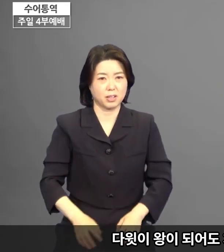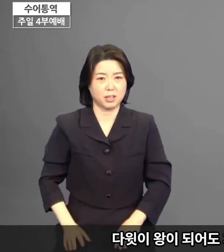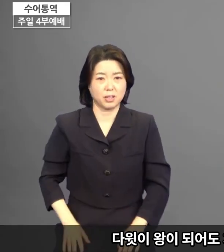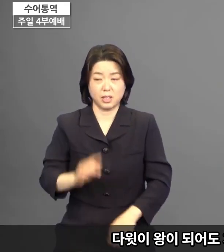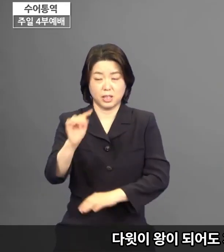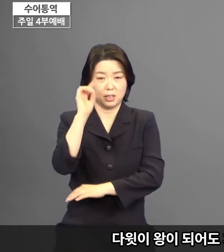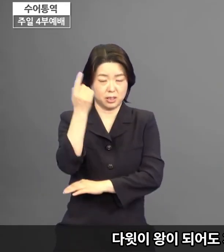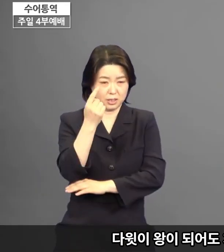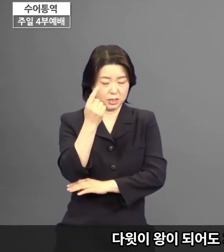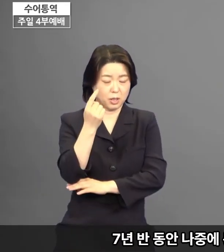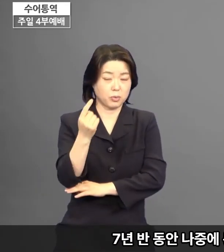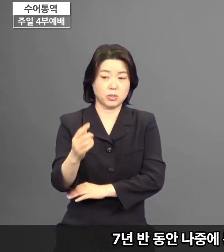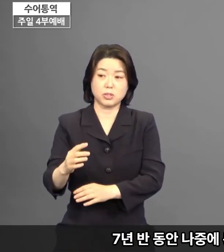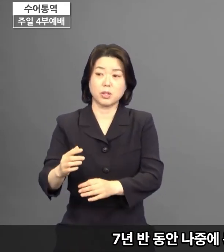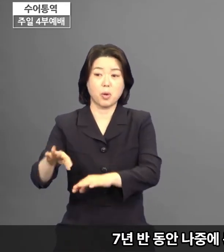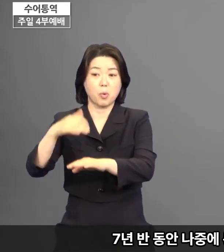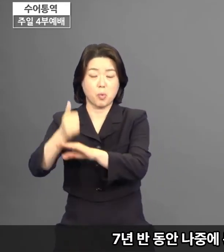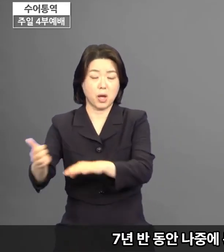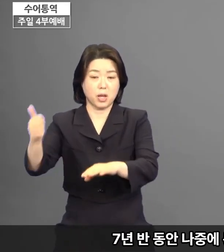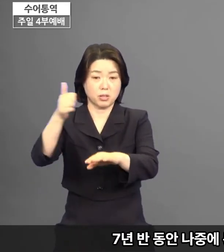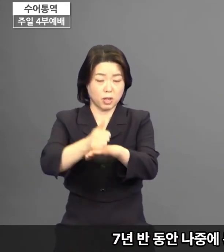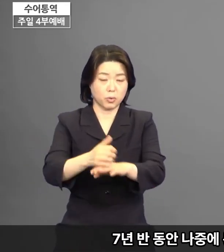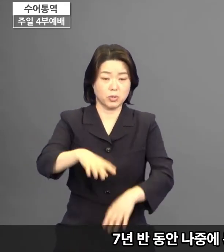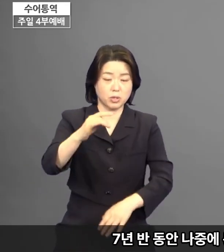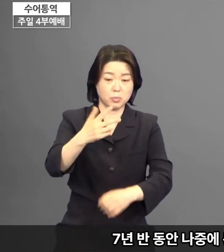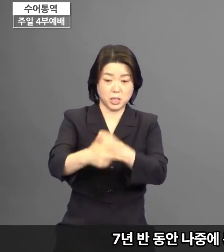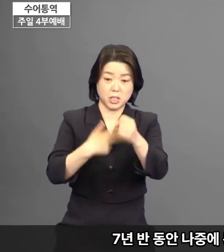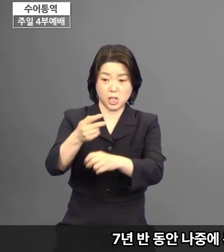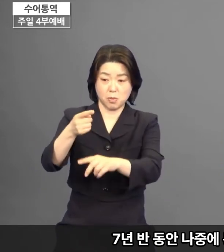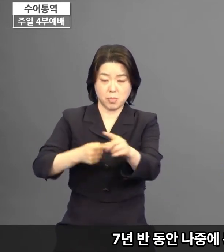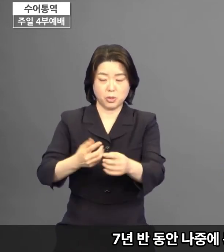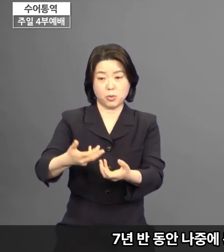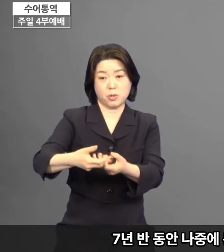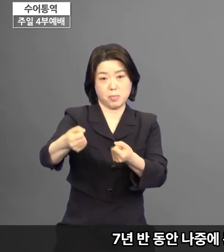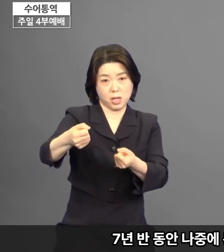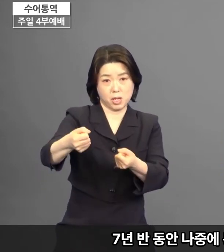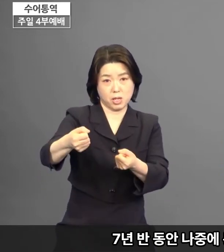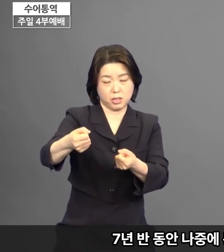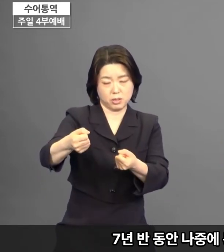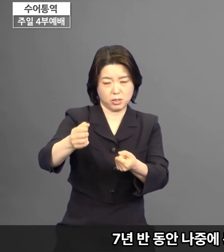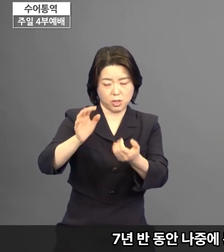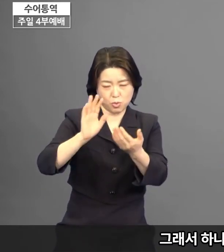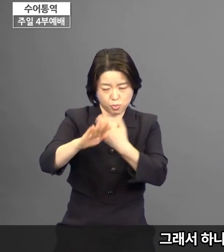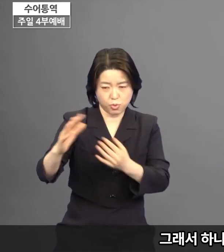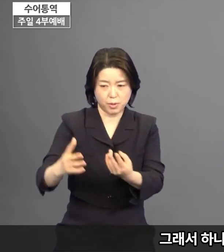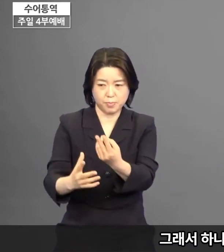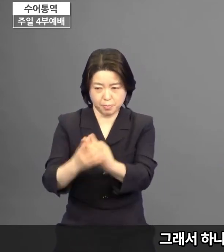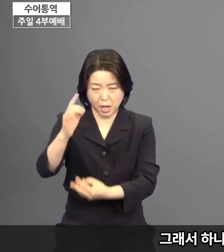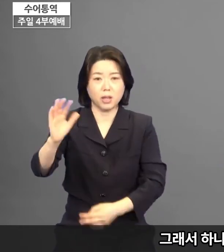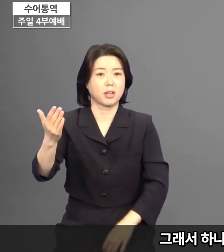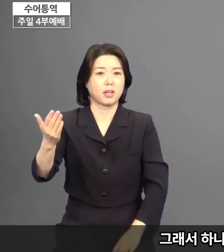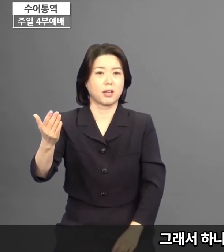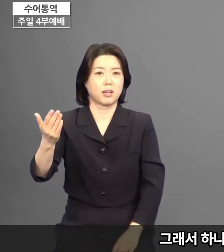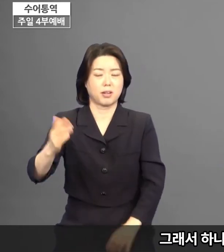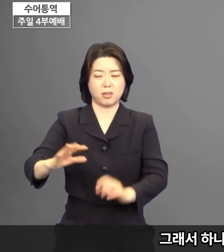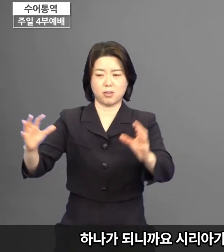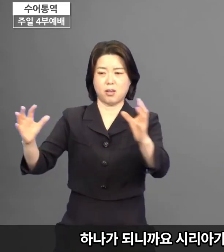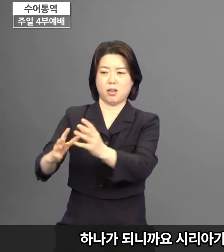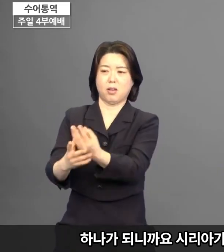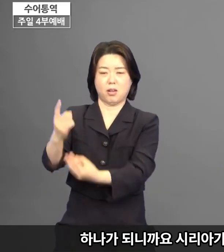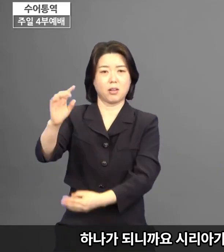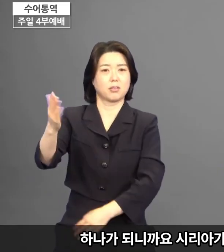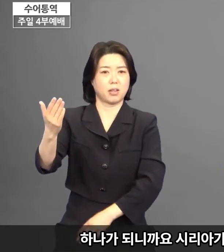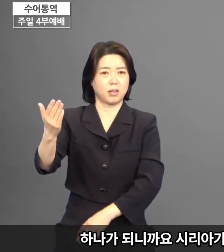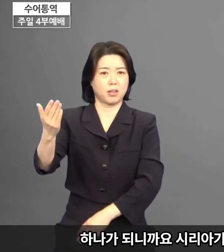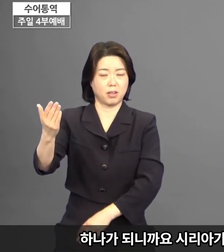처음에는 갈라져 있었죠. 7년 반 동안. 나중에 통일 이스라엘이 됩니다. 그래서 하나가 되는 거예요.